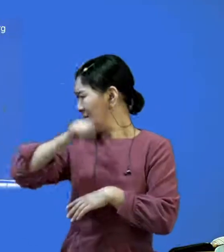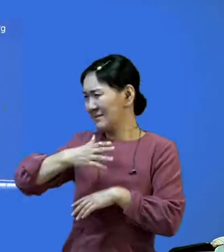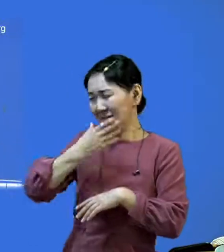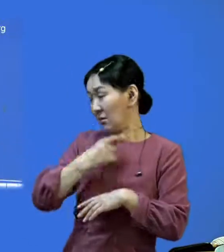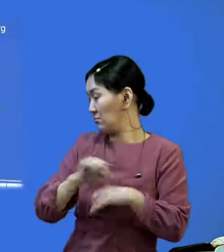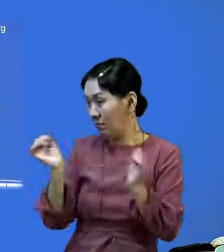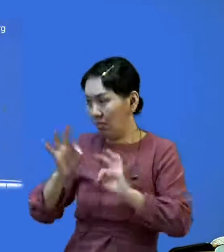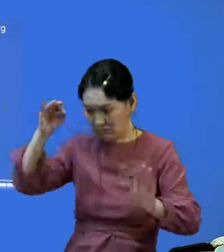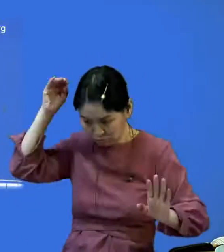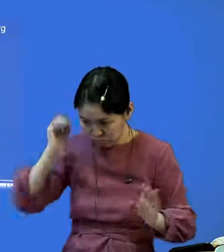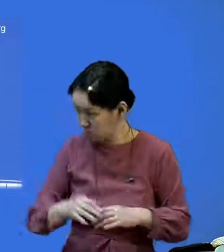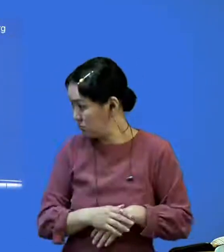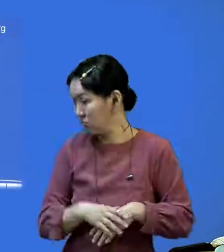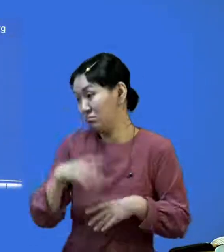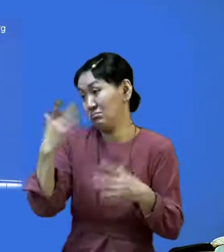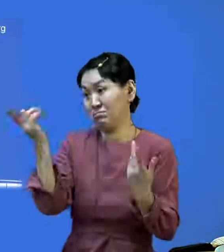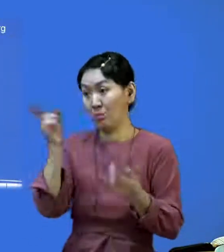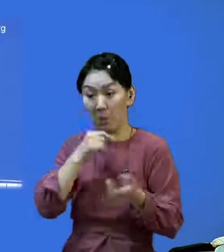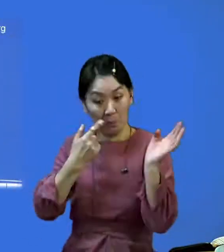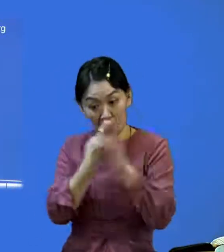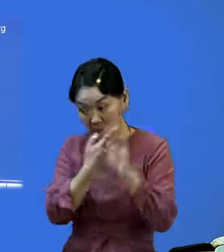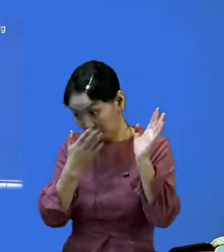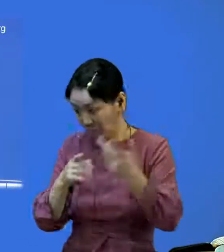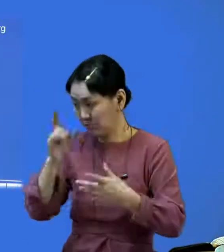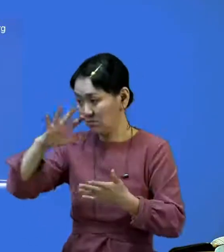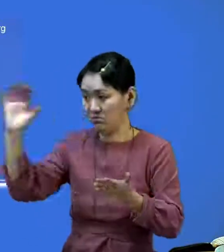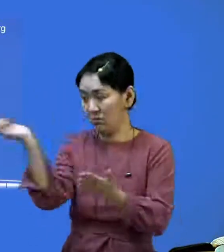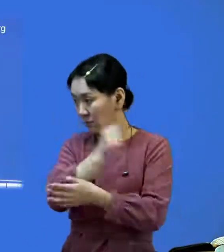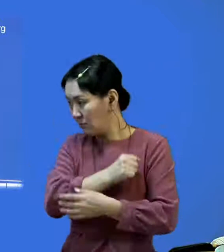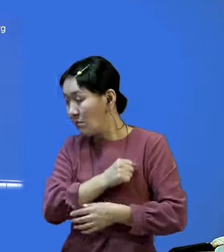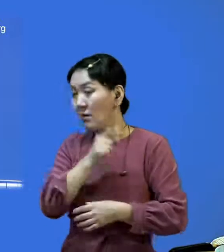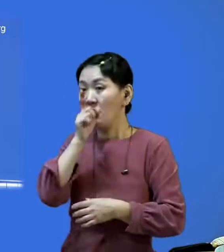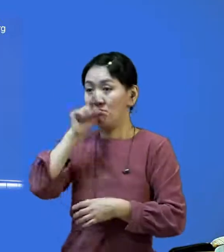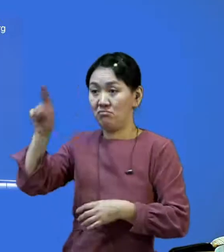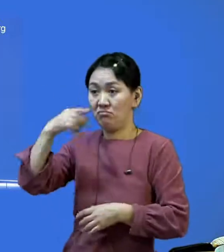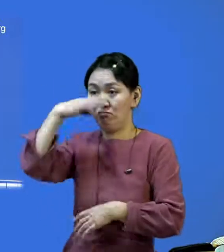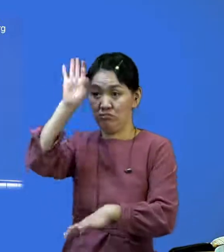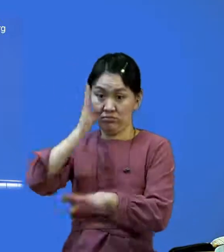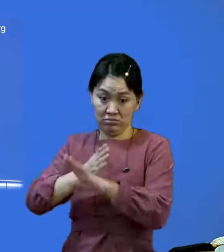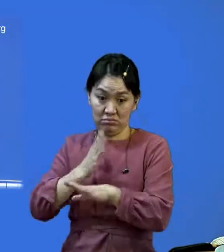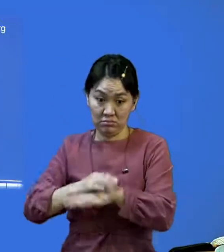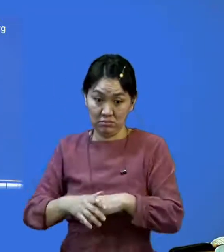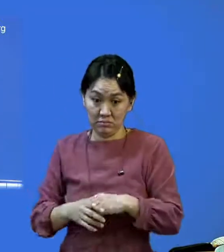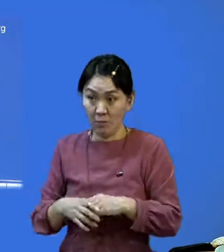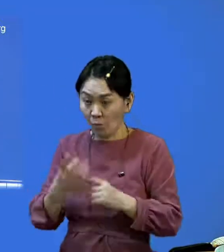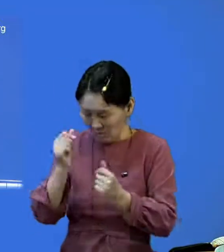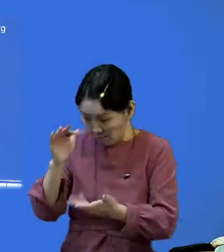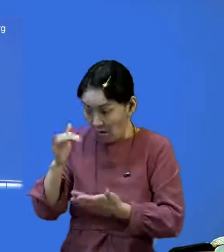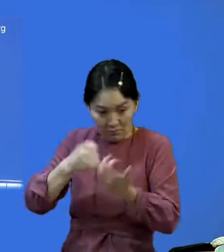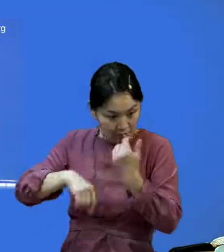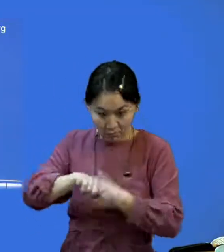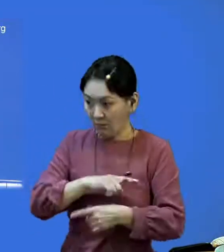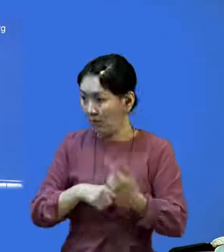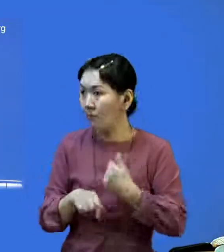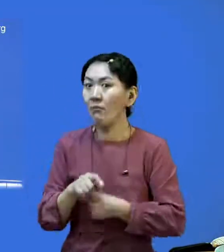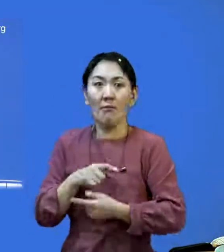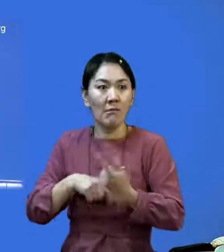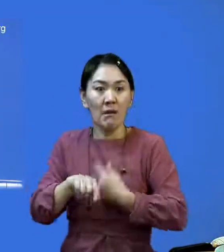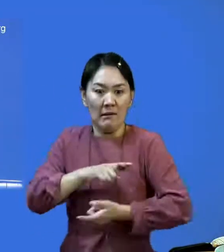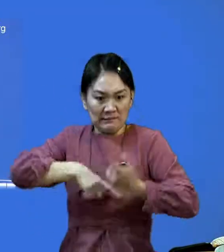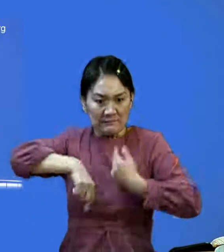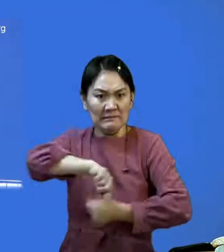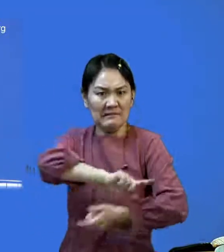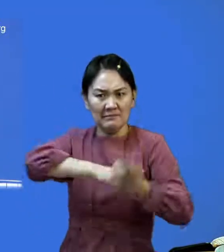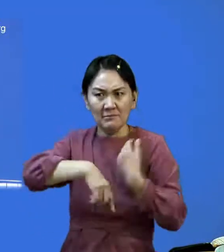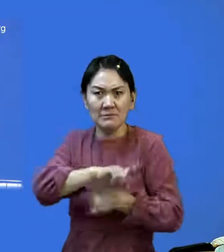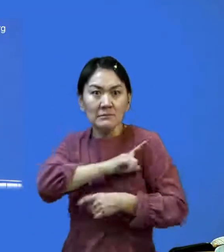Тийм ээ, бизнес олол, бизнес хийгээл мөнгө сайн олол, тийм ээ. Тест яахач мэдэхгүй ингээл, тийм ээ. Тэрийг зүгээр бүр илүү баян